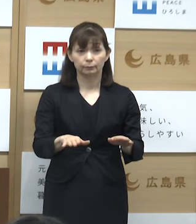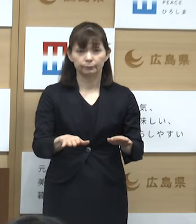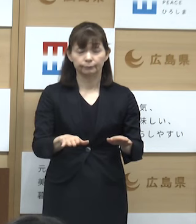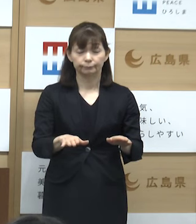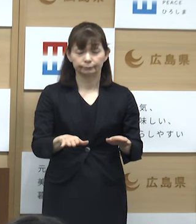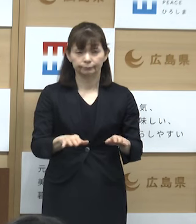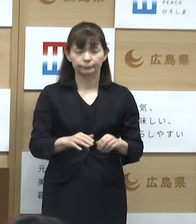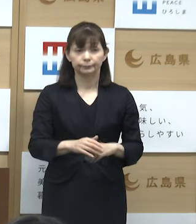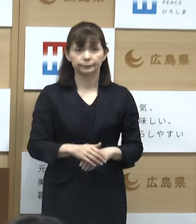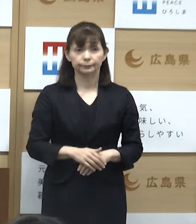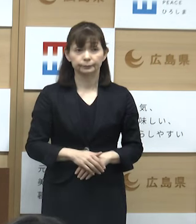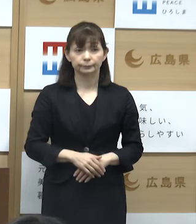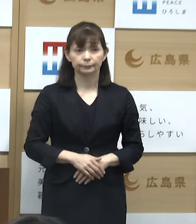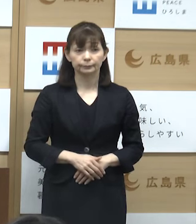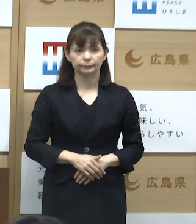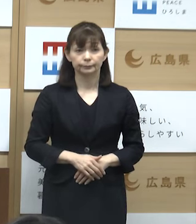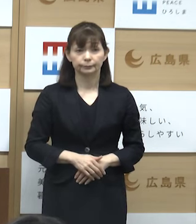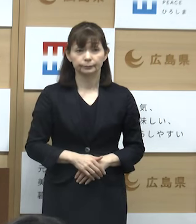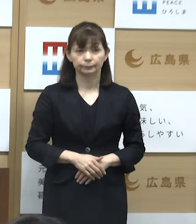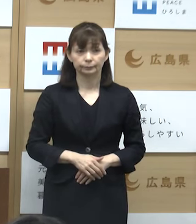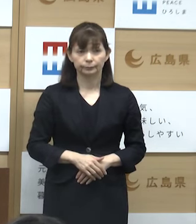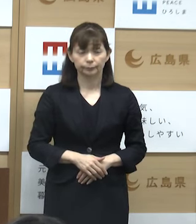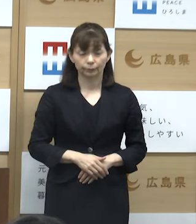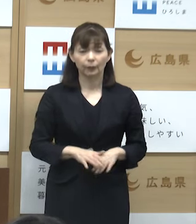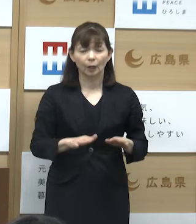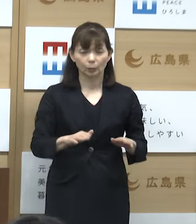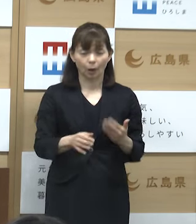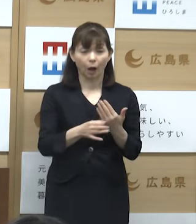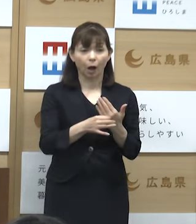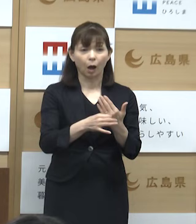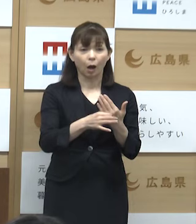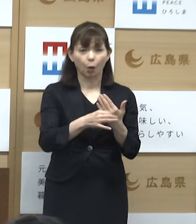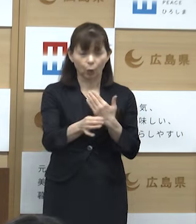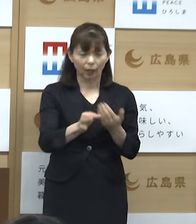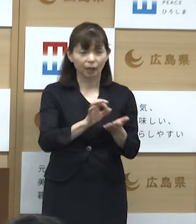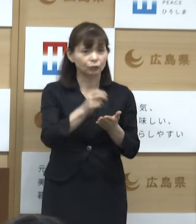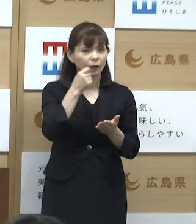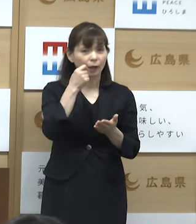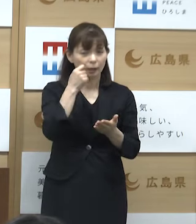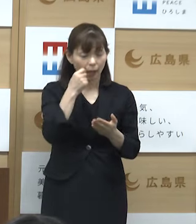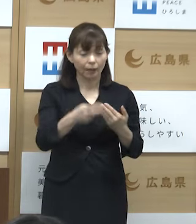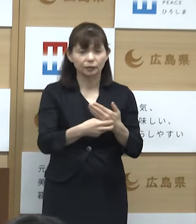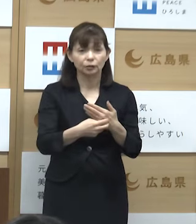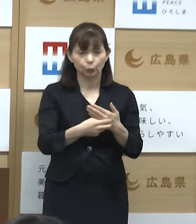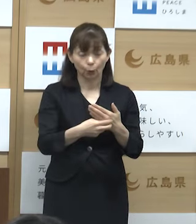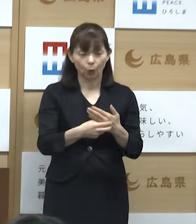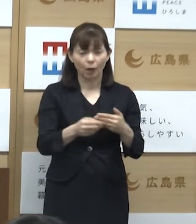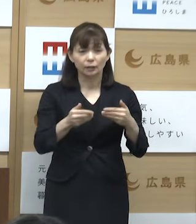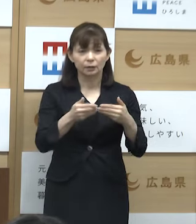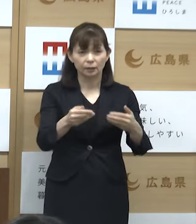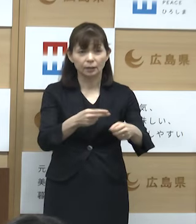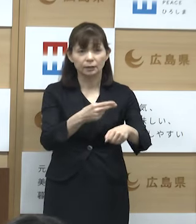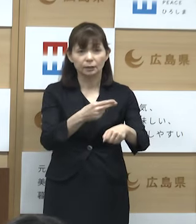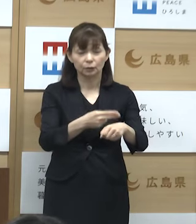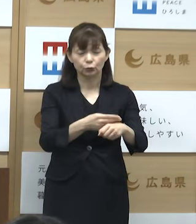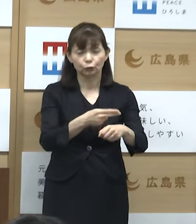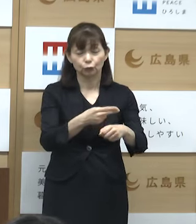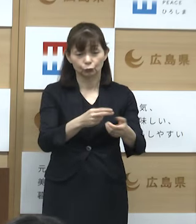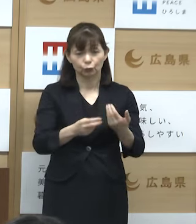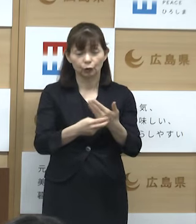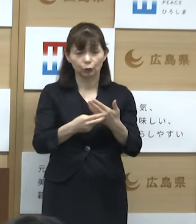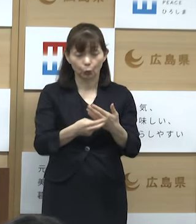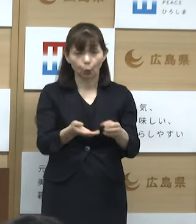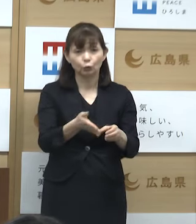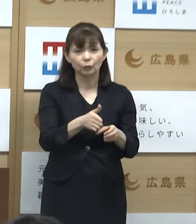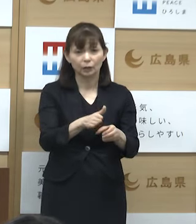なんでしょう、保険外適用というところはですね、先進治療も含めて保険適用外になるときに、